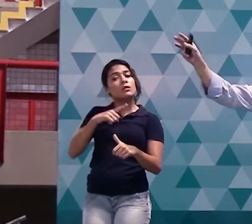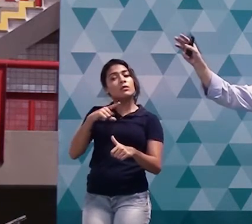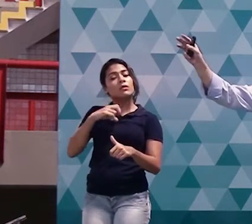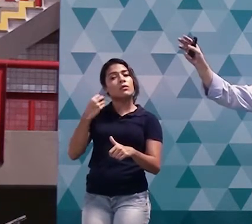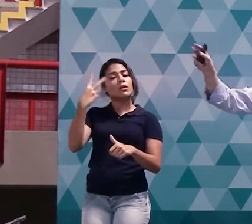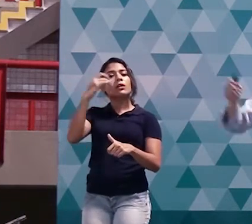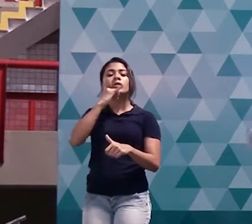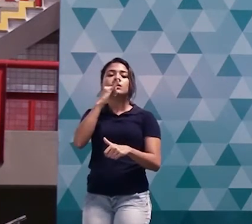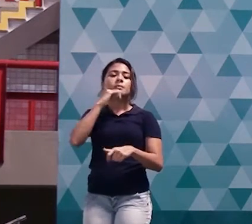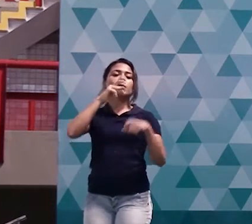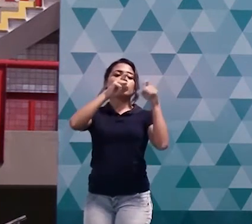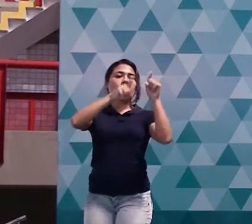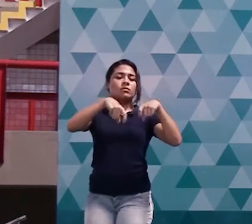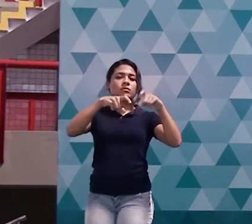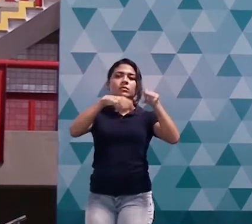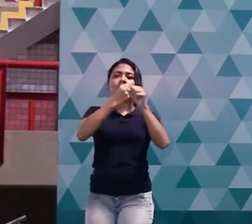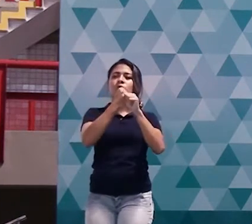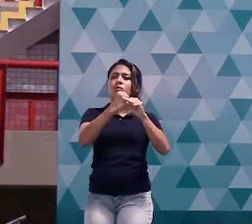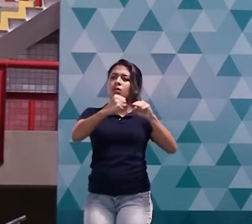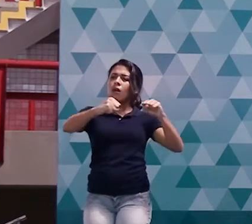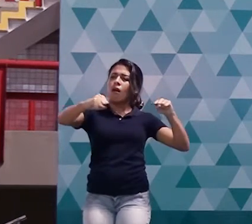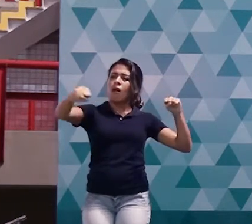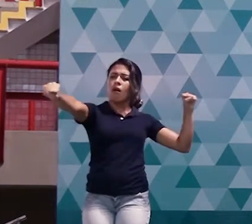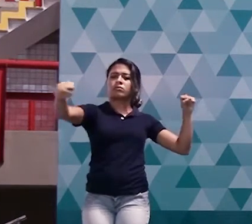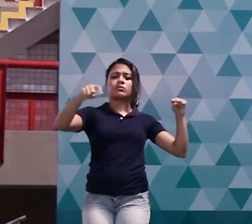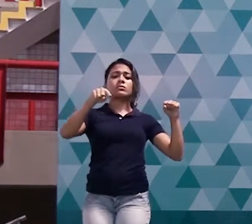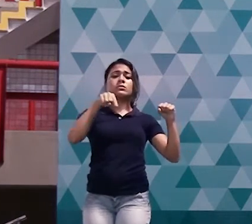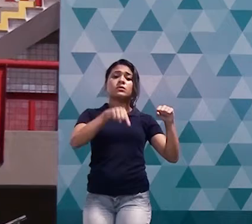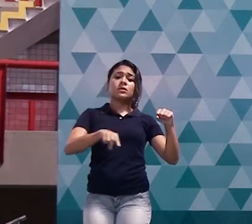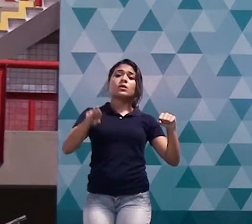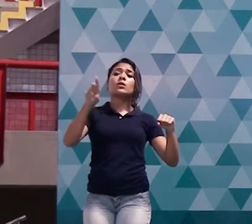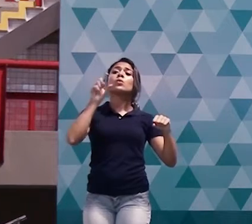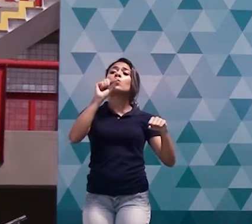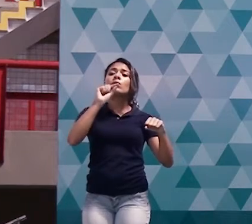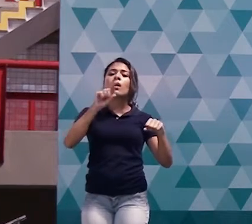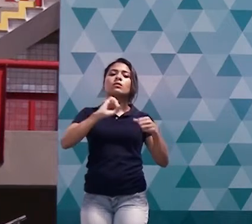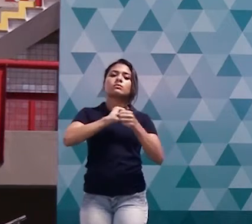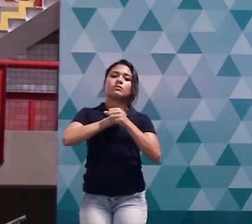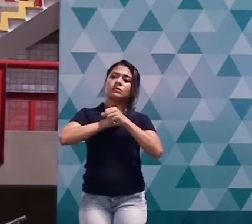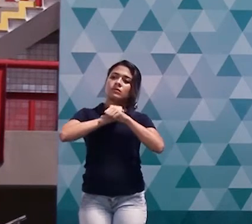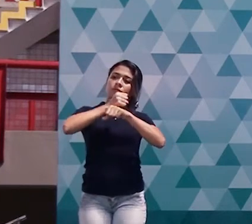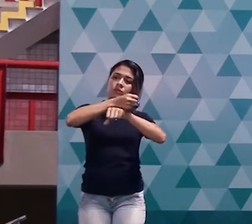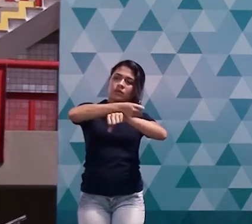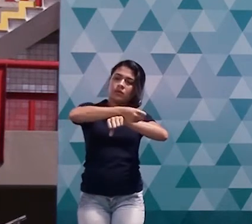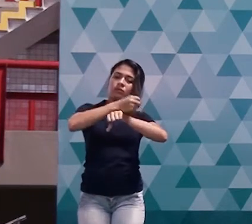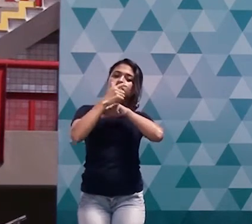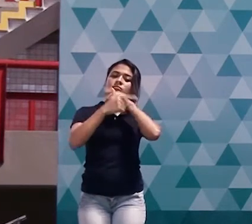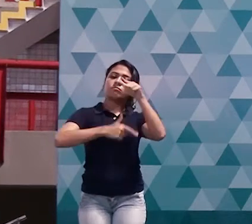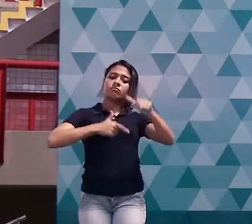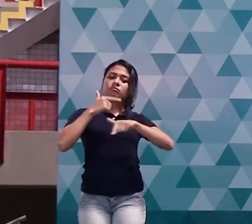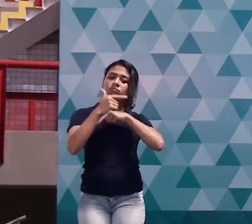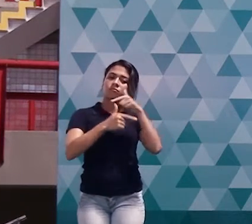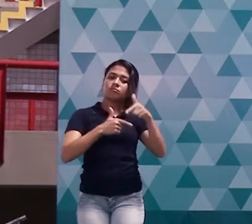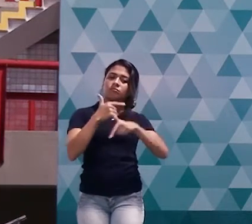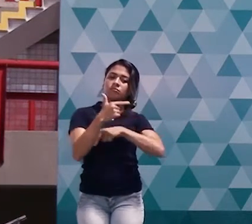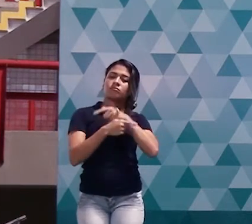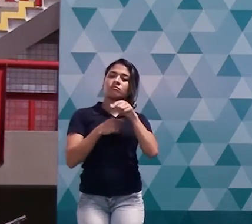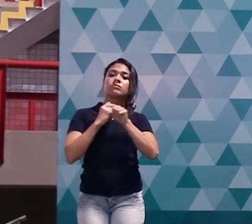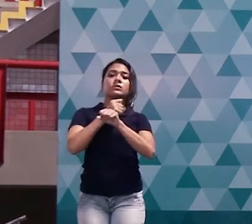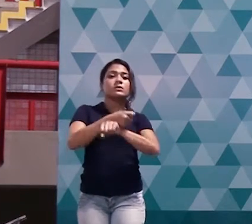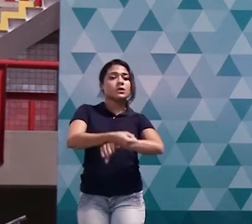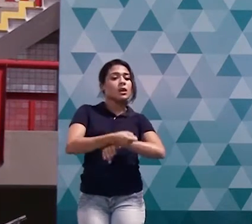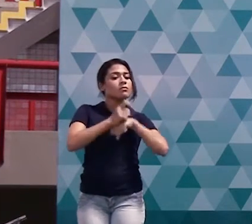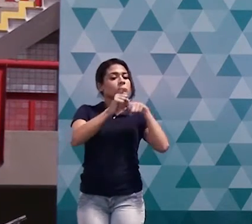grandes propriedades, as lavras, se utiliza a mão de obra escrava. A escravidão é o